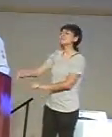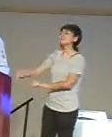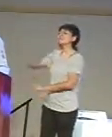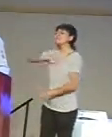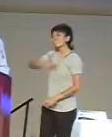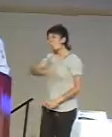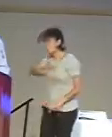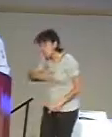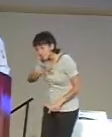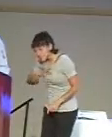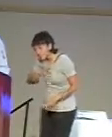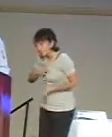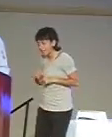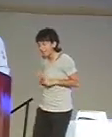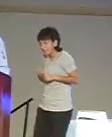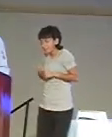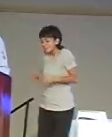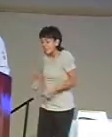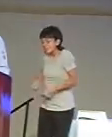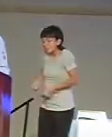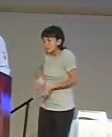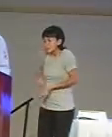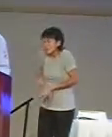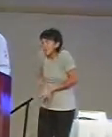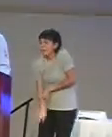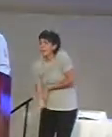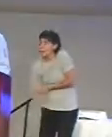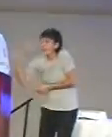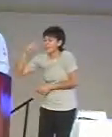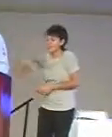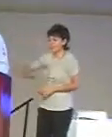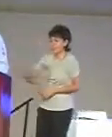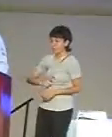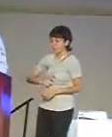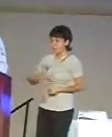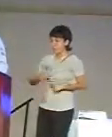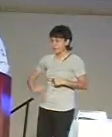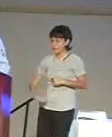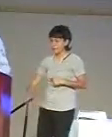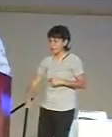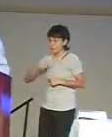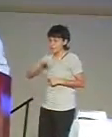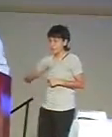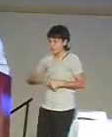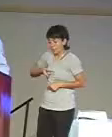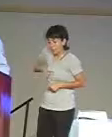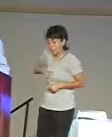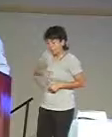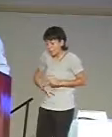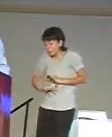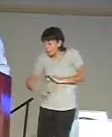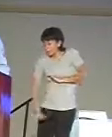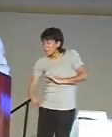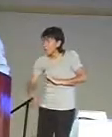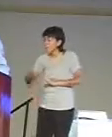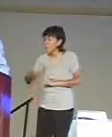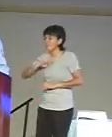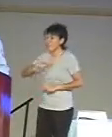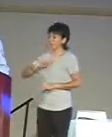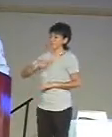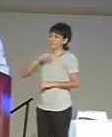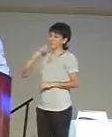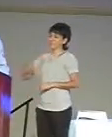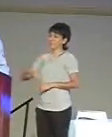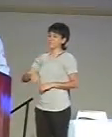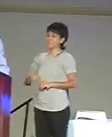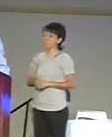genitourinarias, por ejemplo. Sin embargo, muchos países, también como el nuestro, tienen